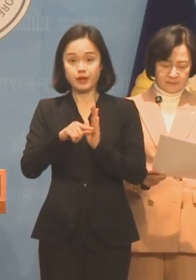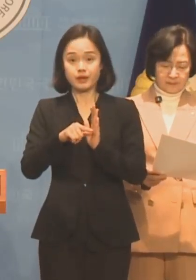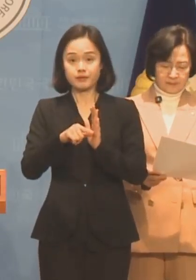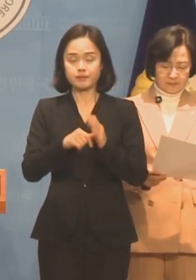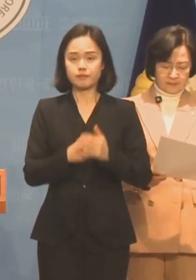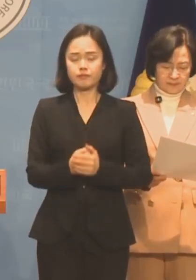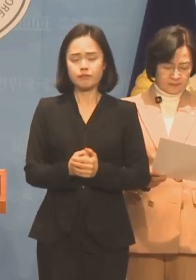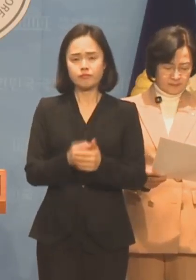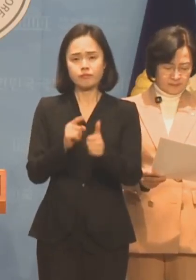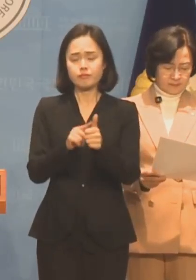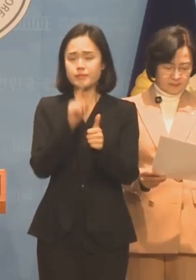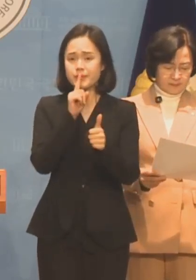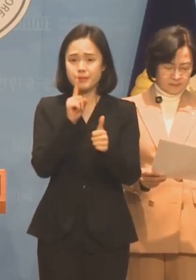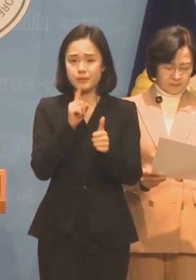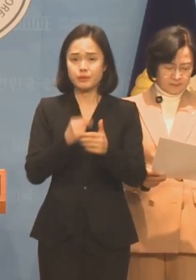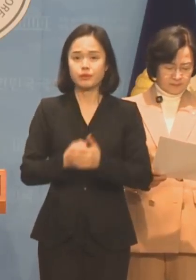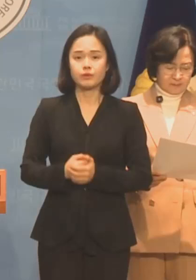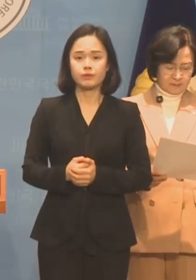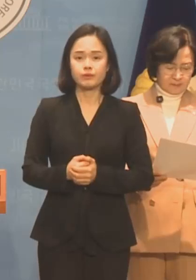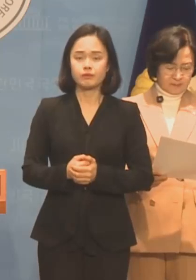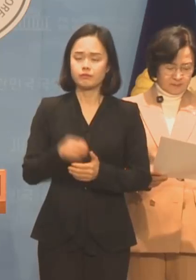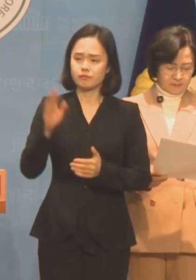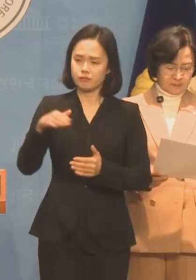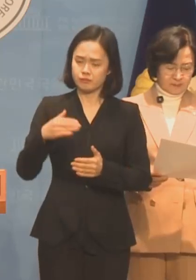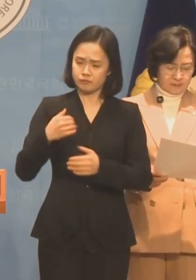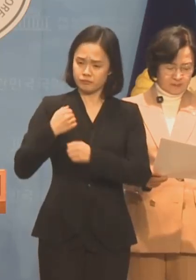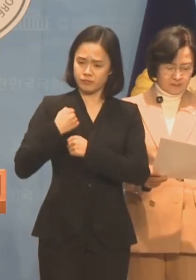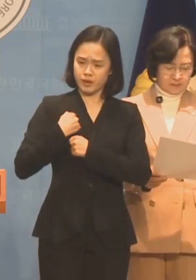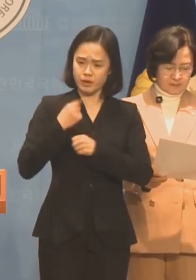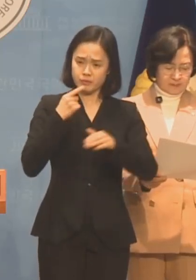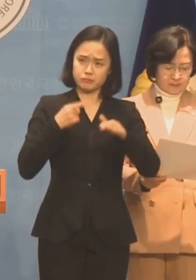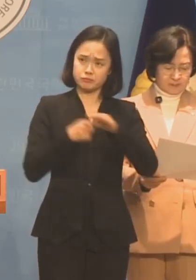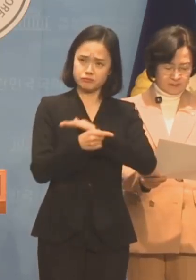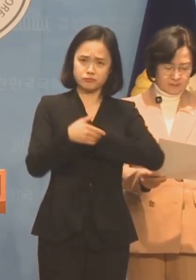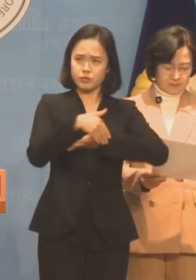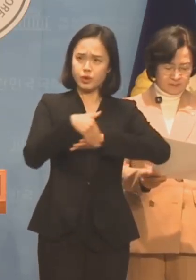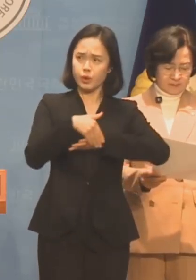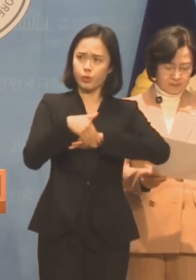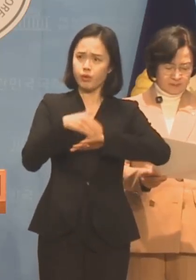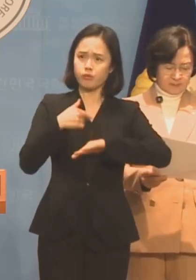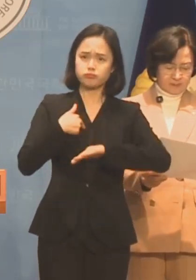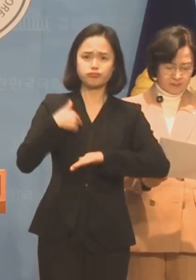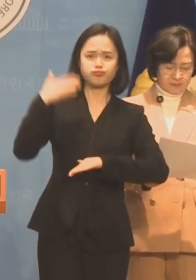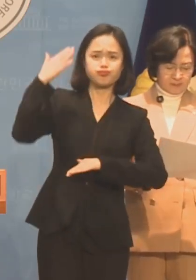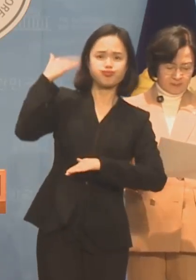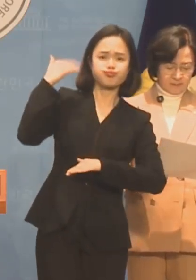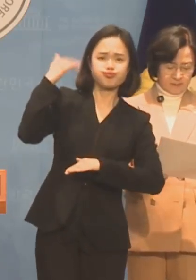알았다 하는 이진우 전 수방사령관의 거짓 주장을